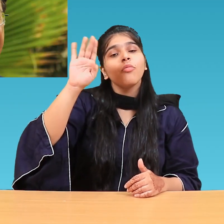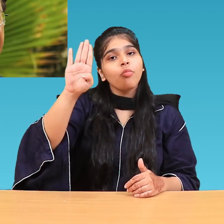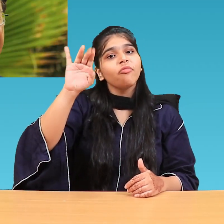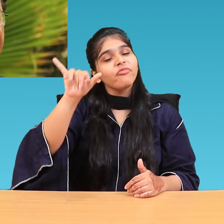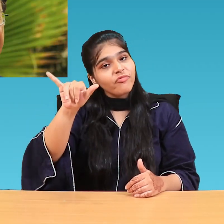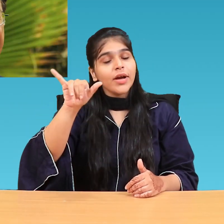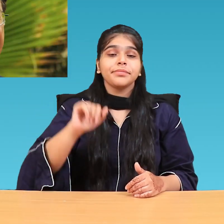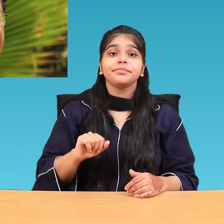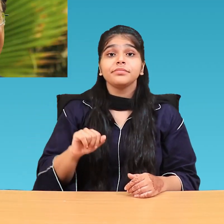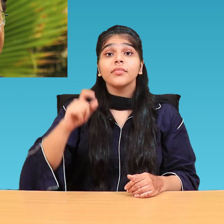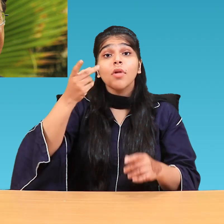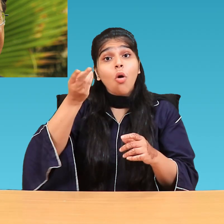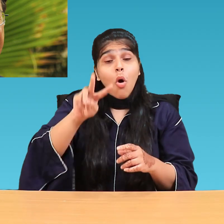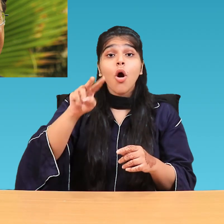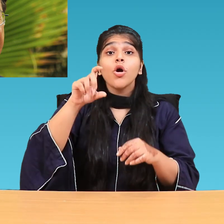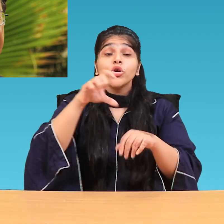PPRVZHOOD and Dr. Mariam Chugtai